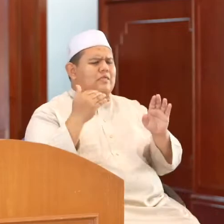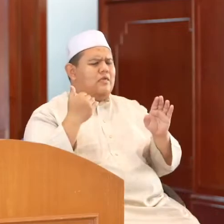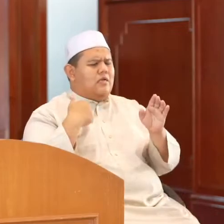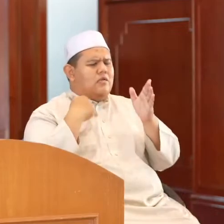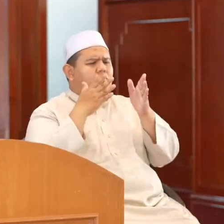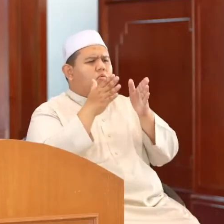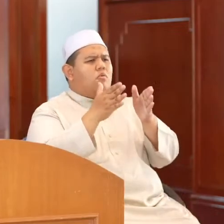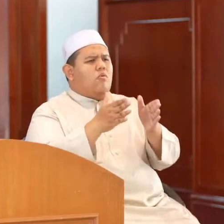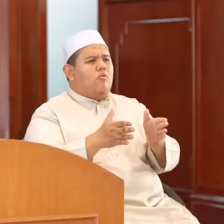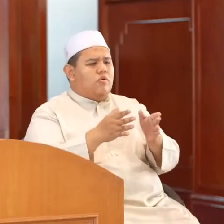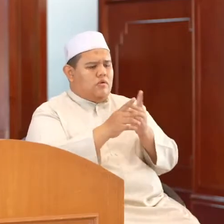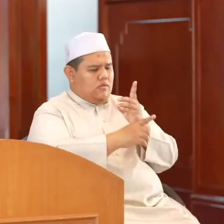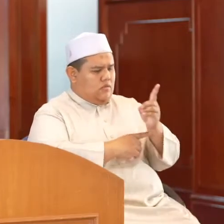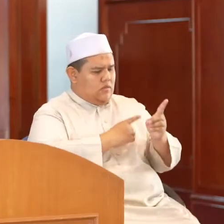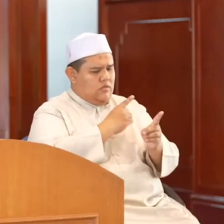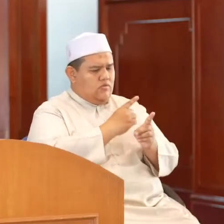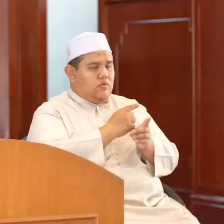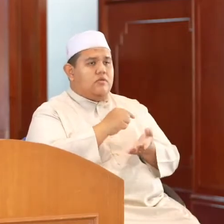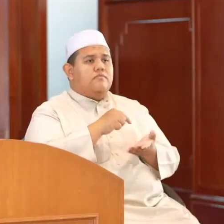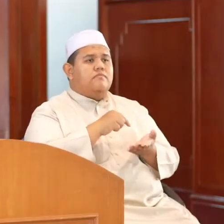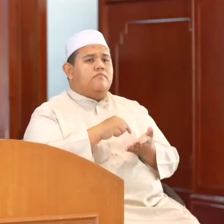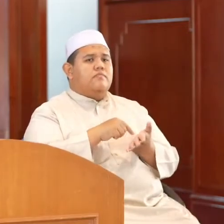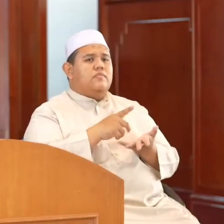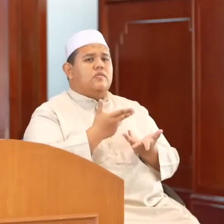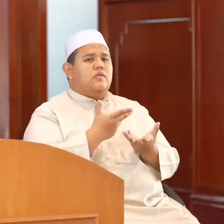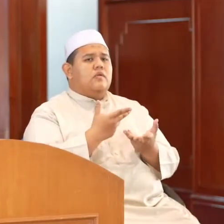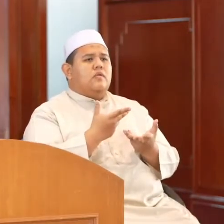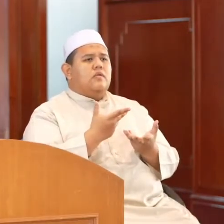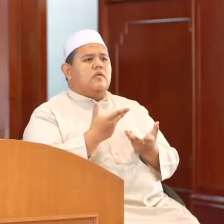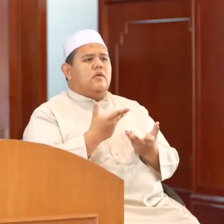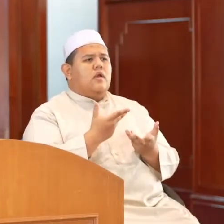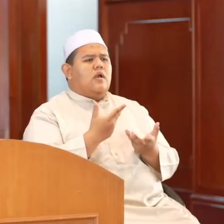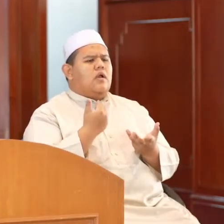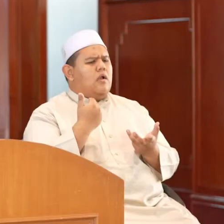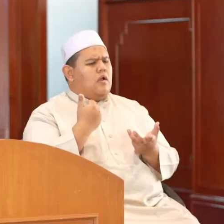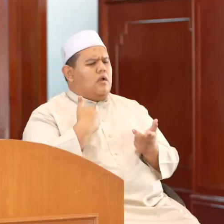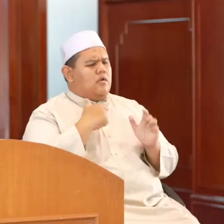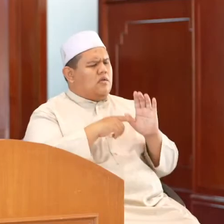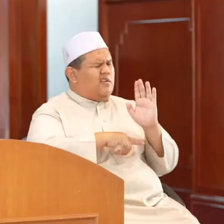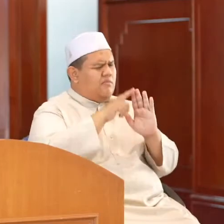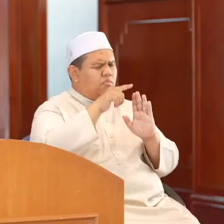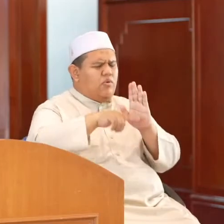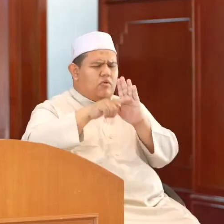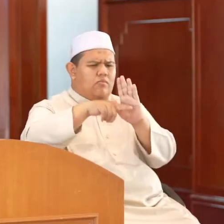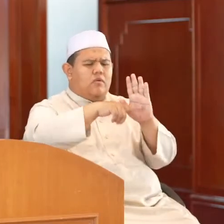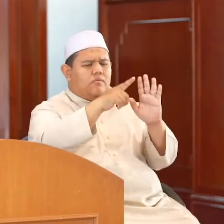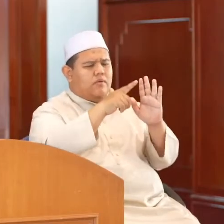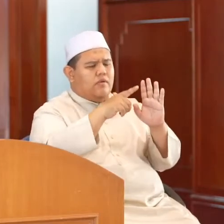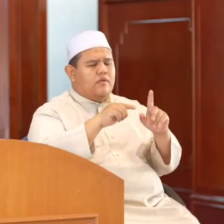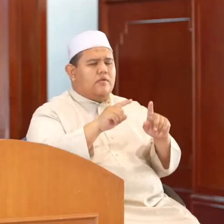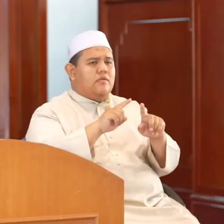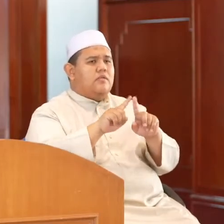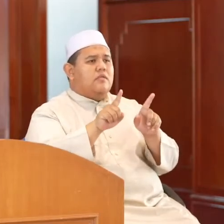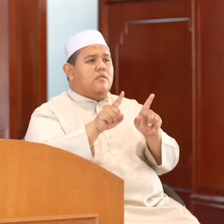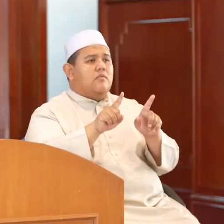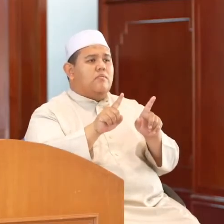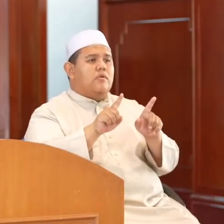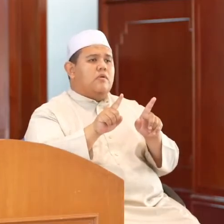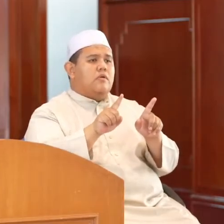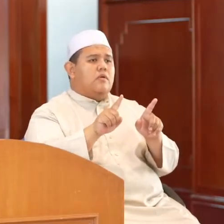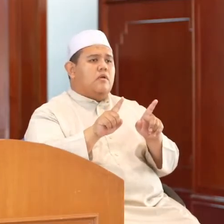orang di dunia ini mempunyai kelebihan melainkan